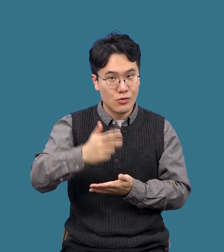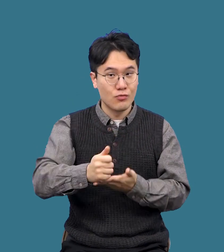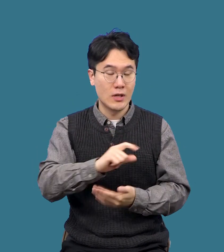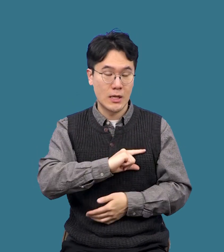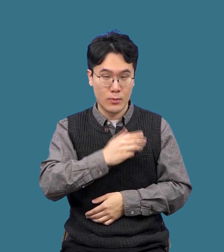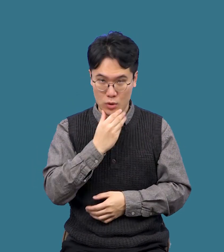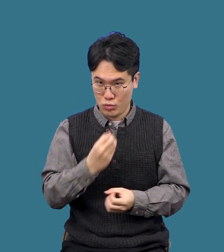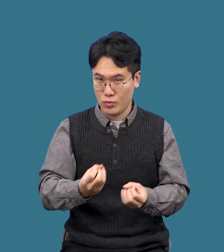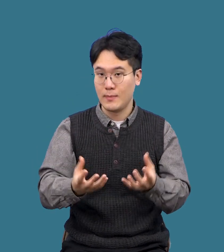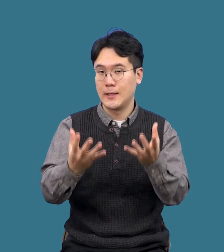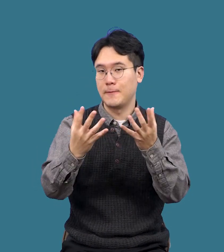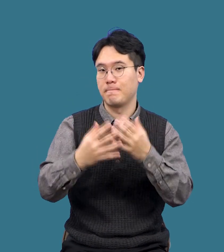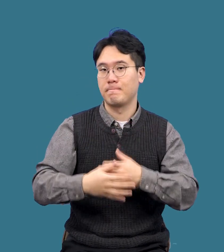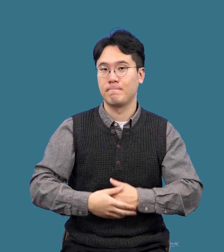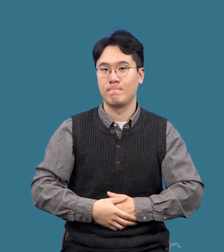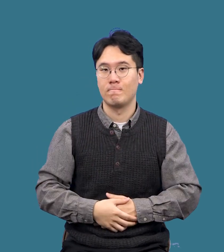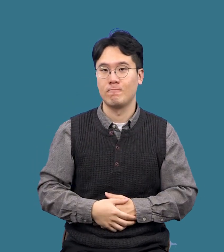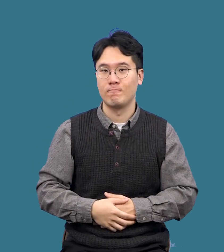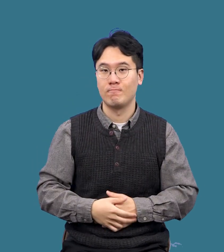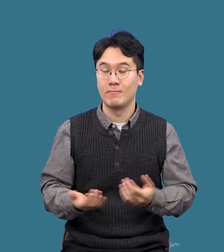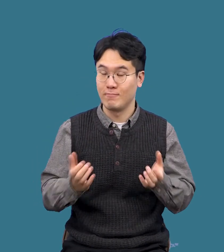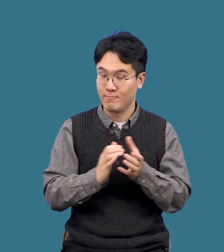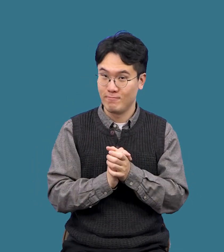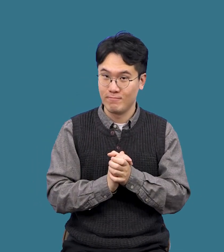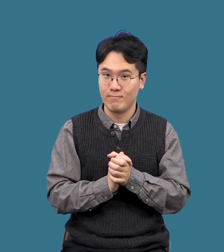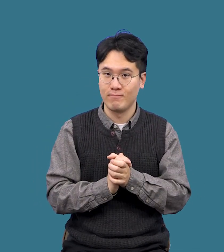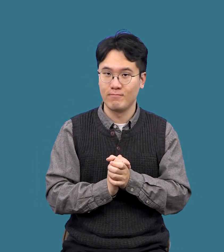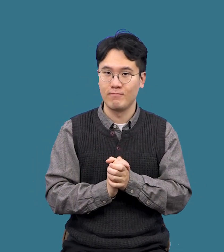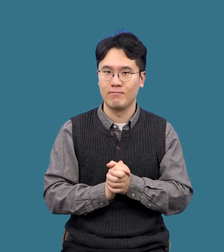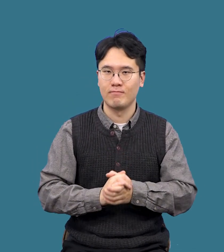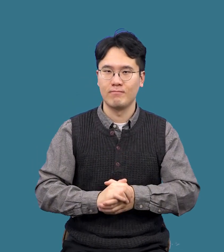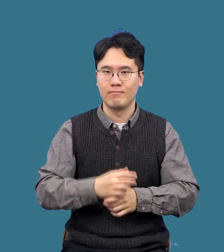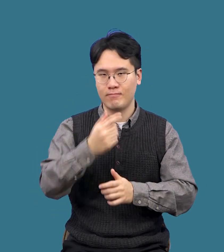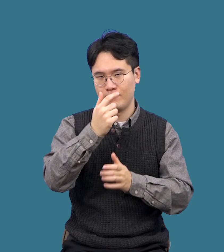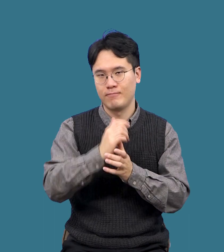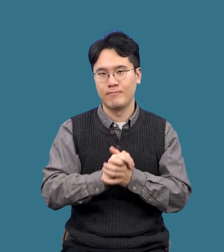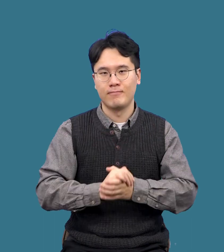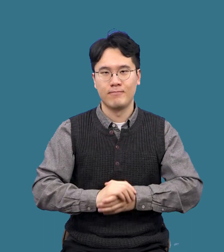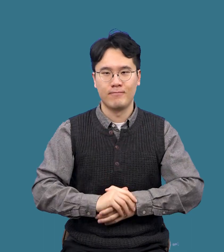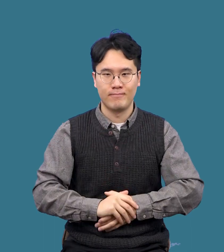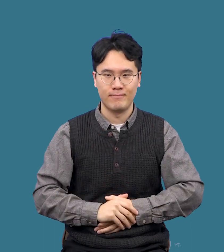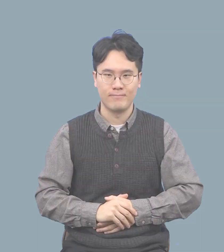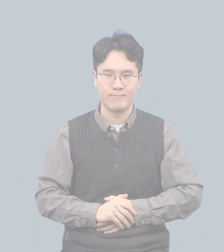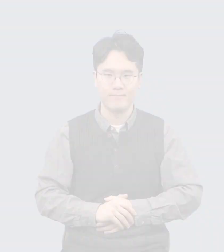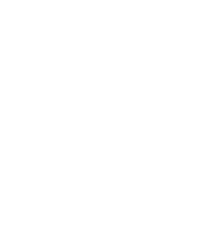이름으로 축원합니다. 아멘. 기도하시겠습니다.